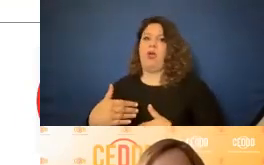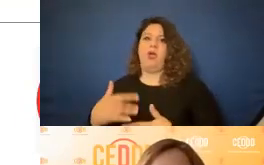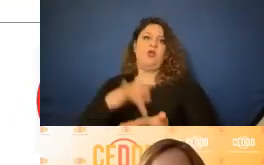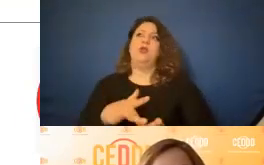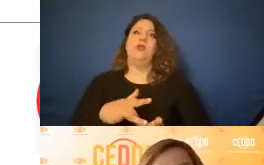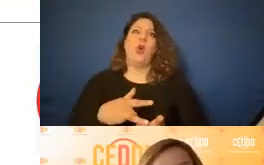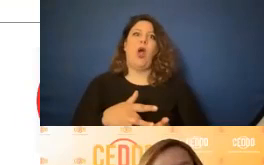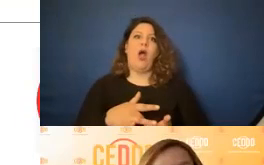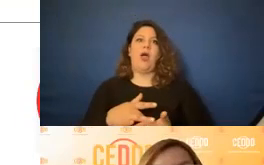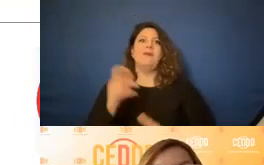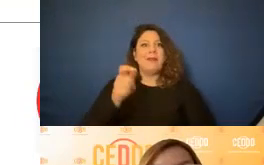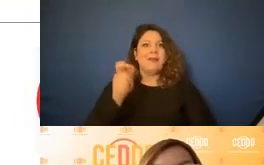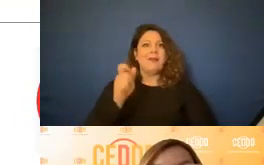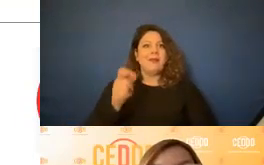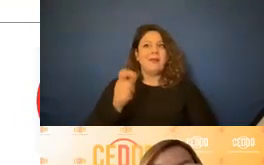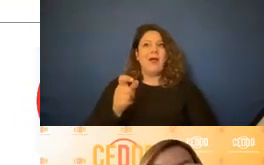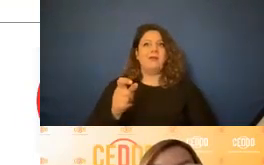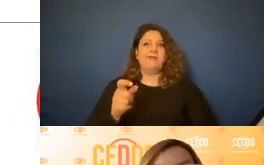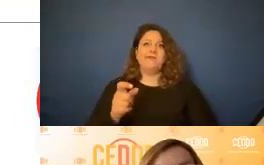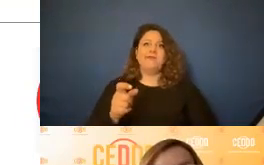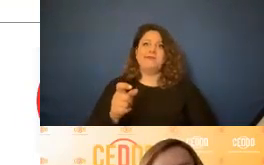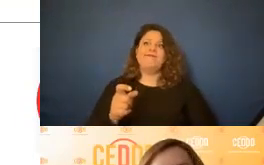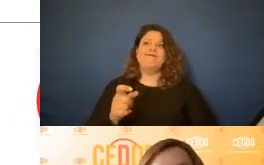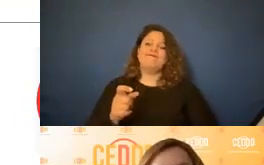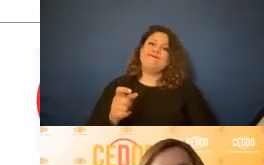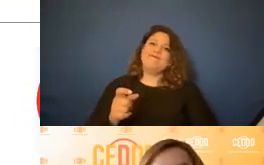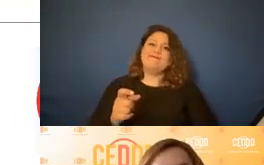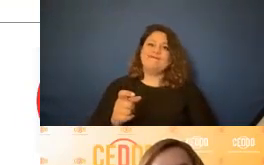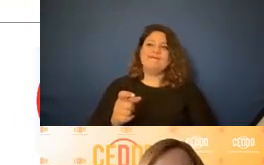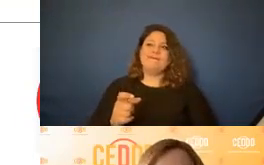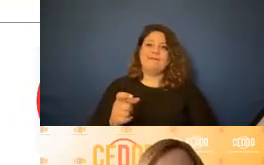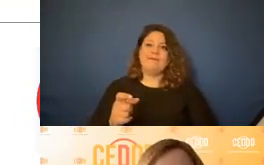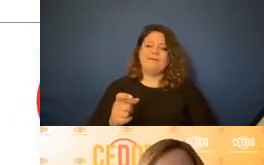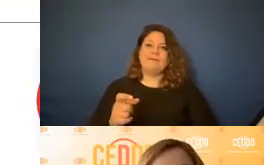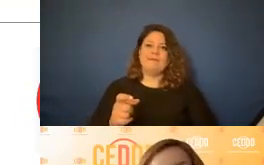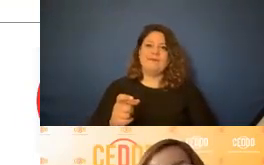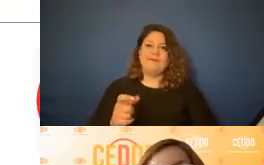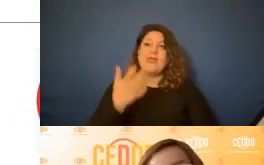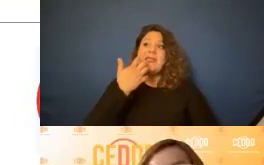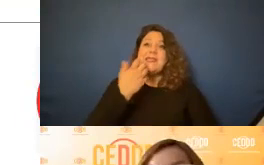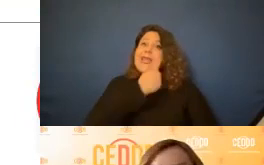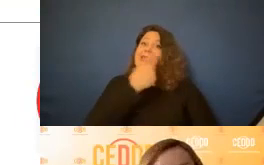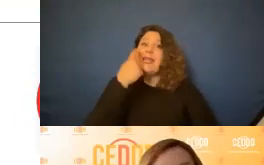pues que se ve animada por los testigos, pues es cada vez, va a ir a más si no se hace